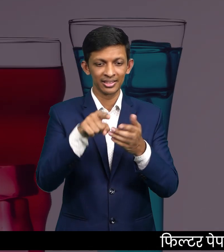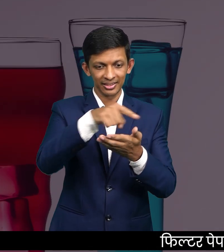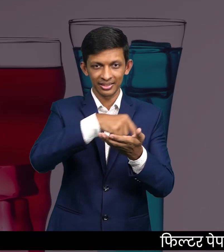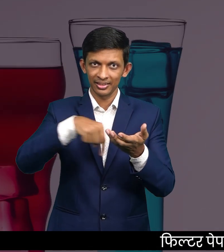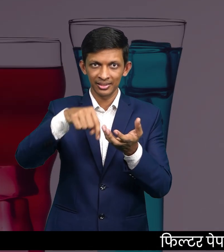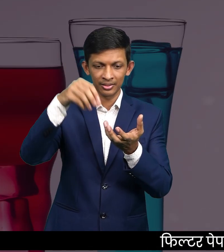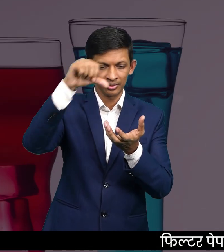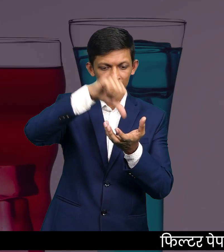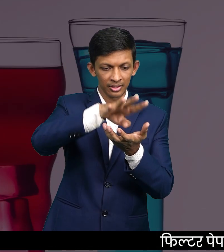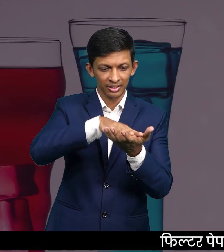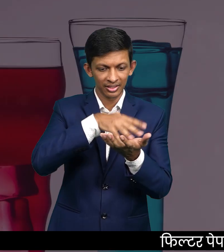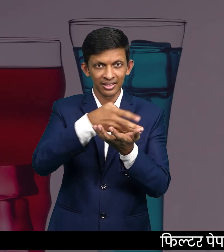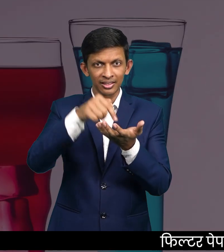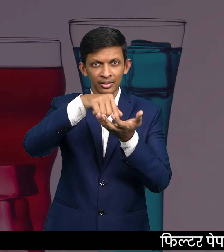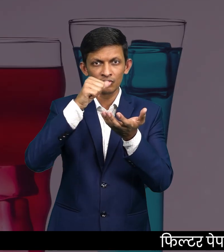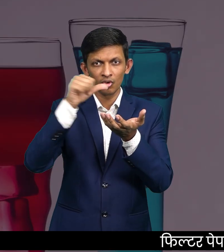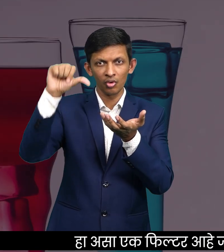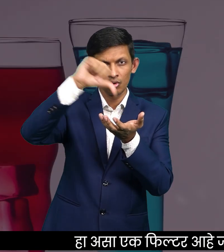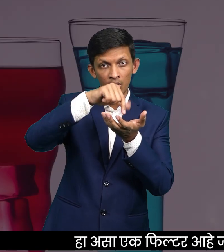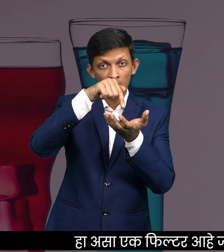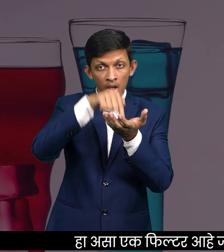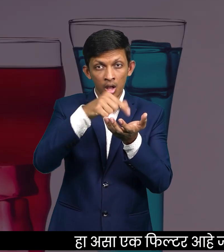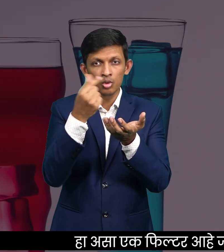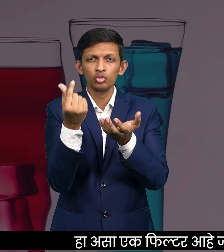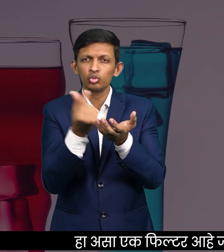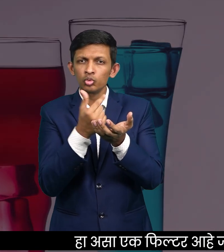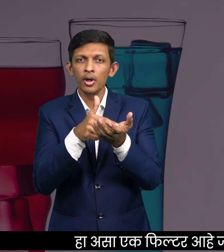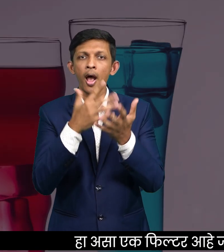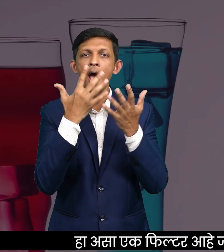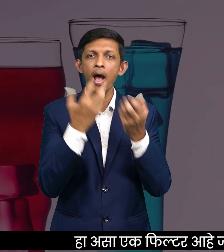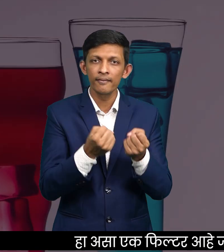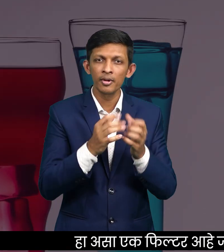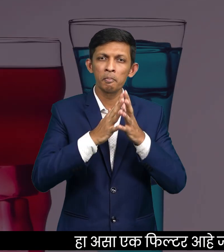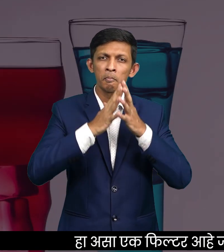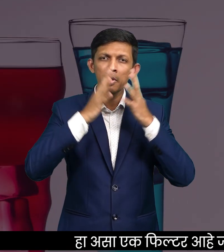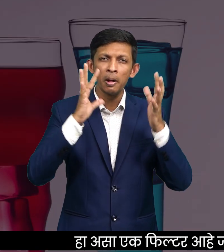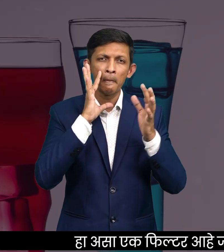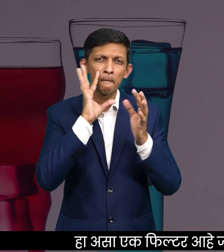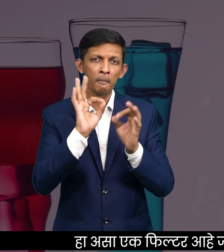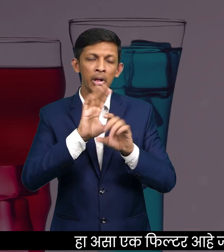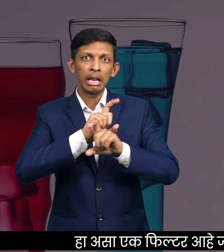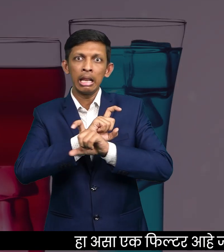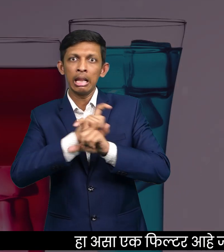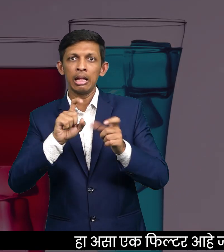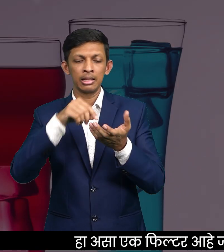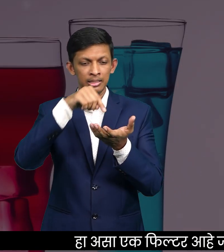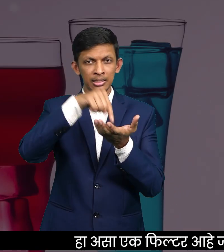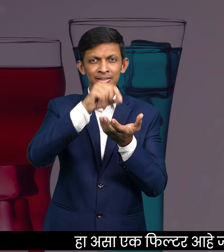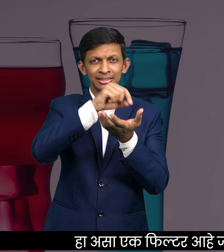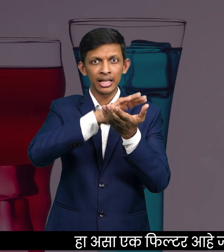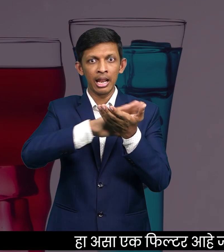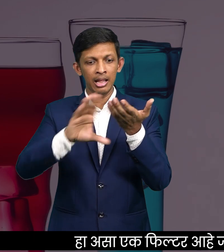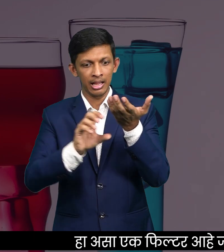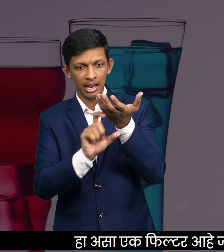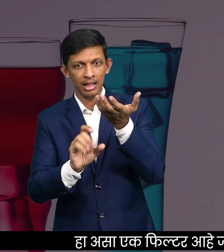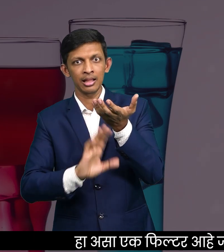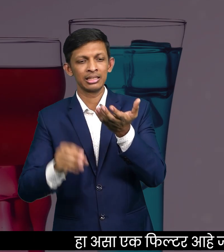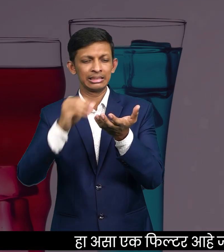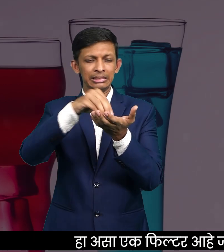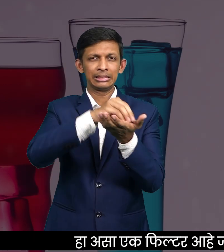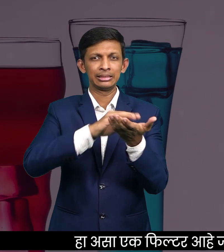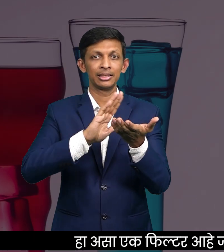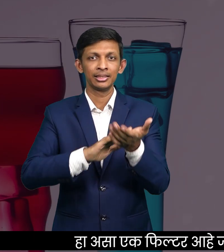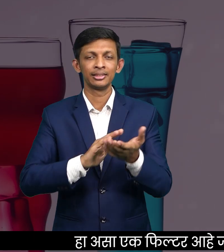फिल्टर पेपर गाळण कागद हा असा एक फिल्टर आहे ज्यामध्ये खूप बारीक छिद्रे असतात.